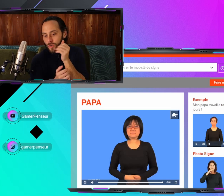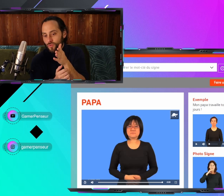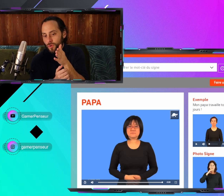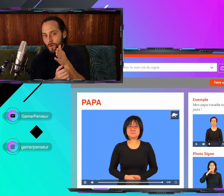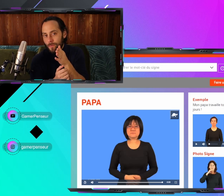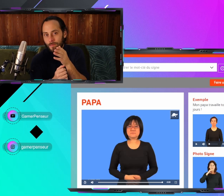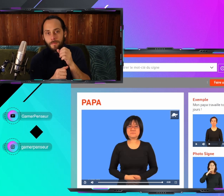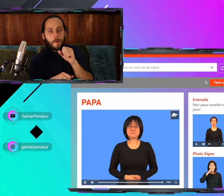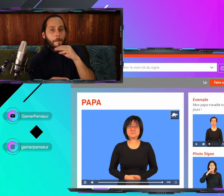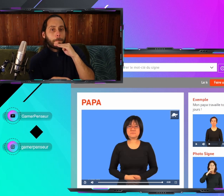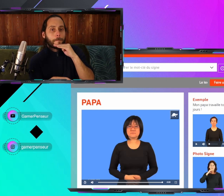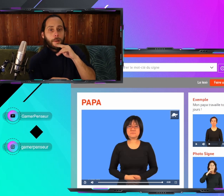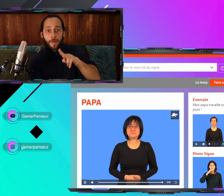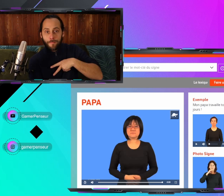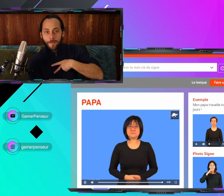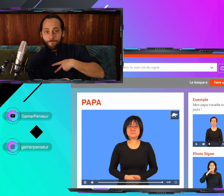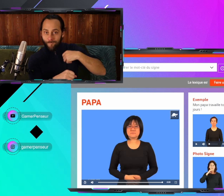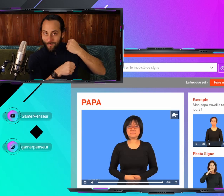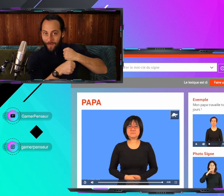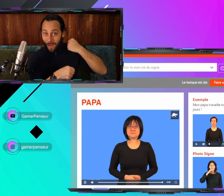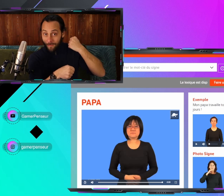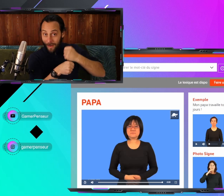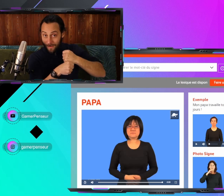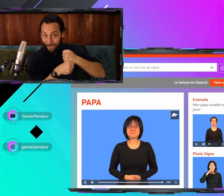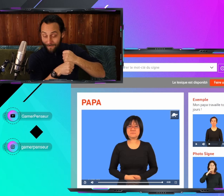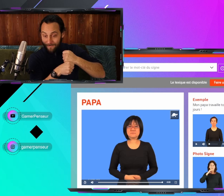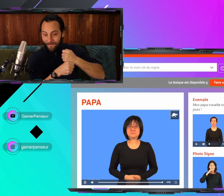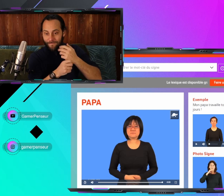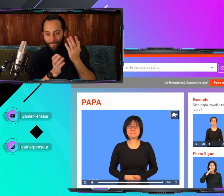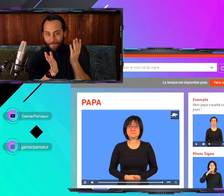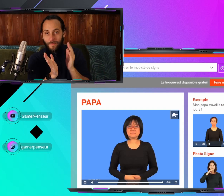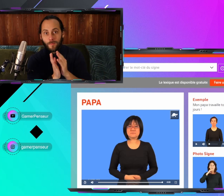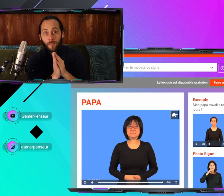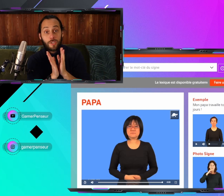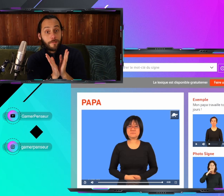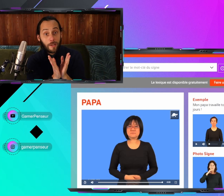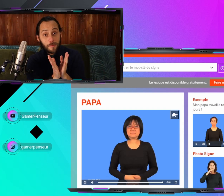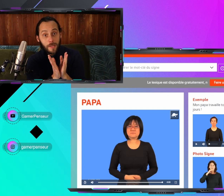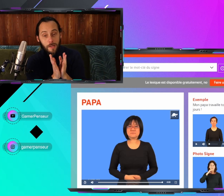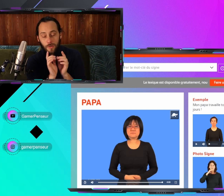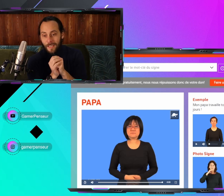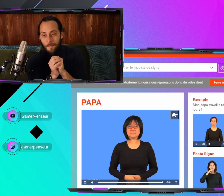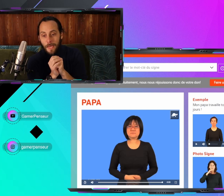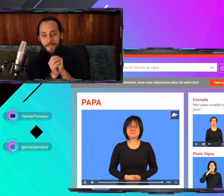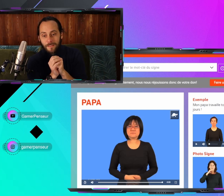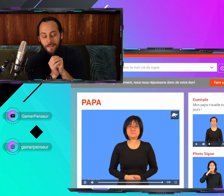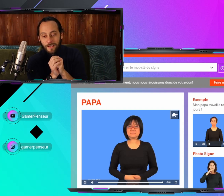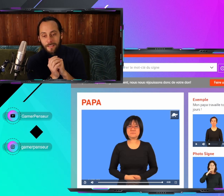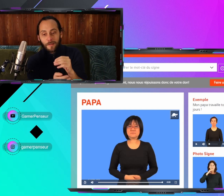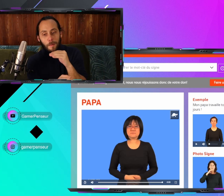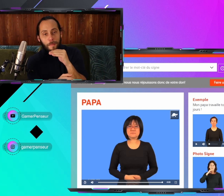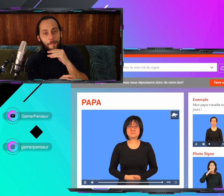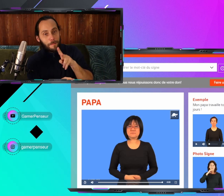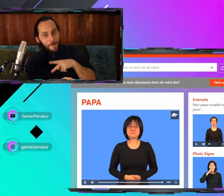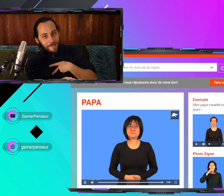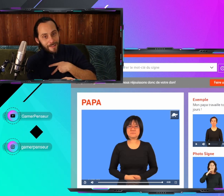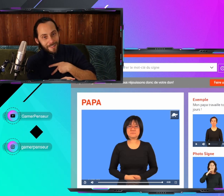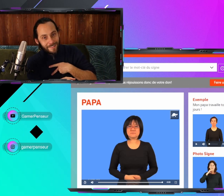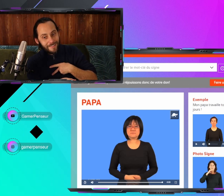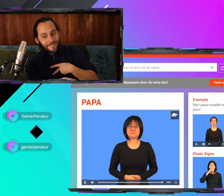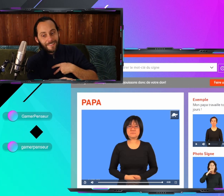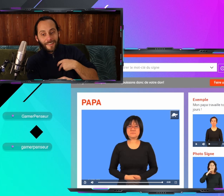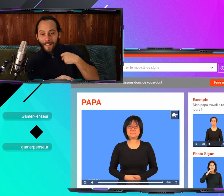tous les jours, Papa Pi travaille. Moi, je la ferai comme ça. Mais est-ce que ça va être Papa